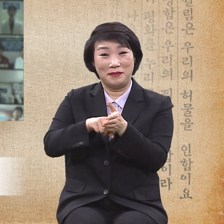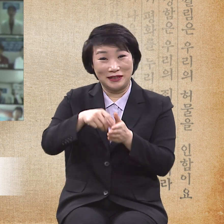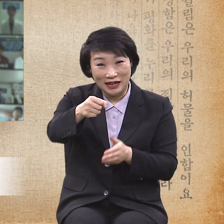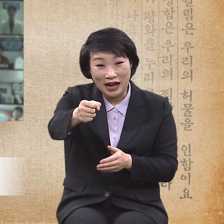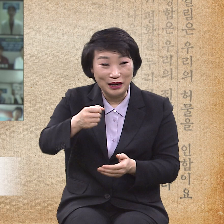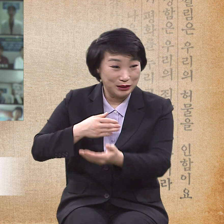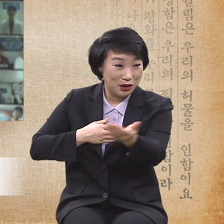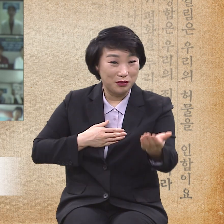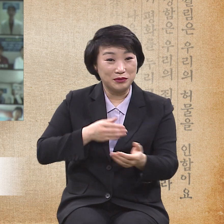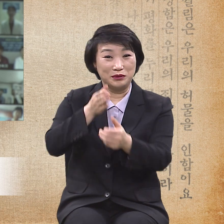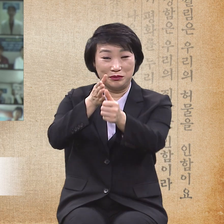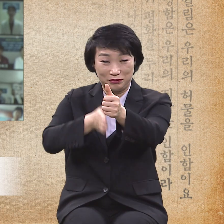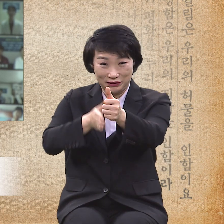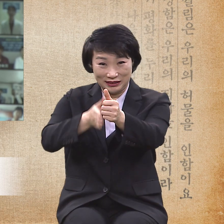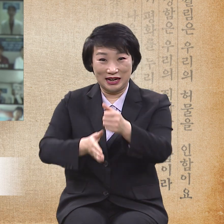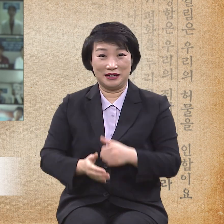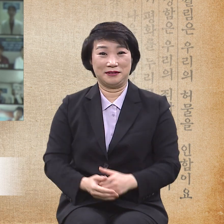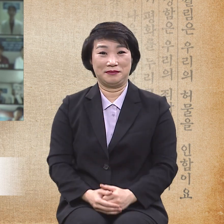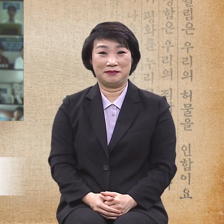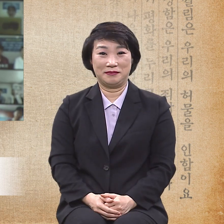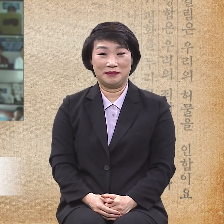믿으시는 여러분 되기 바랍니다.